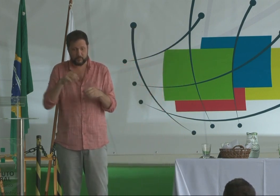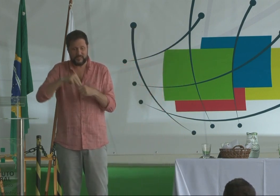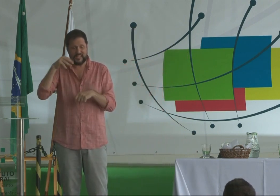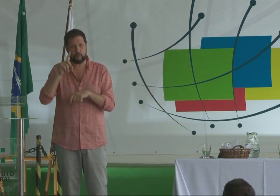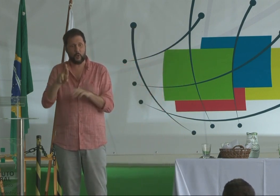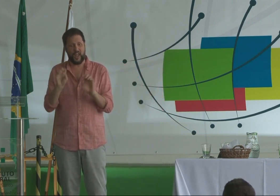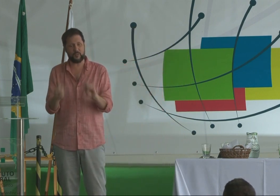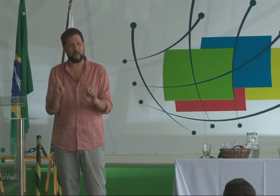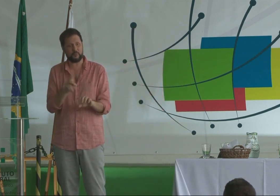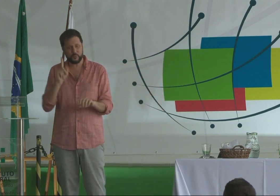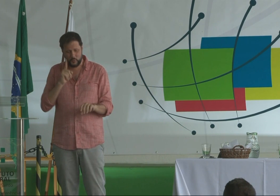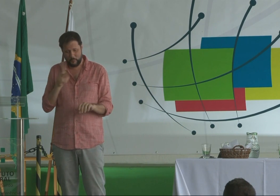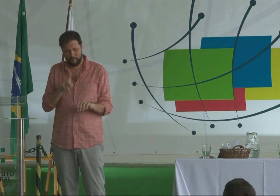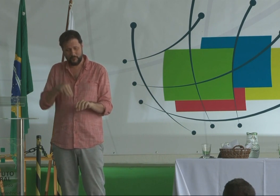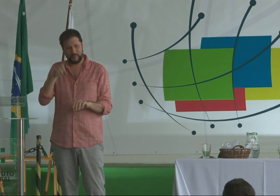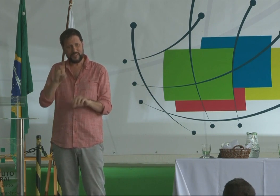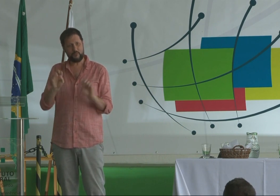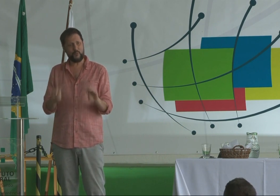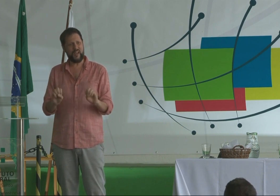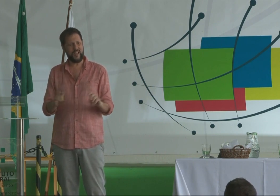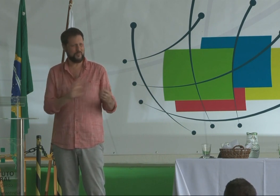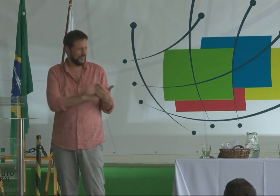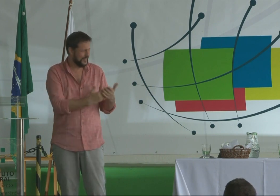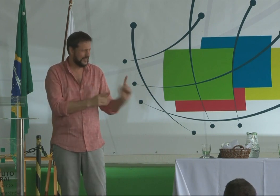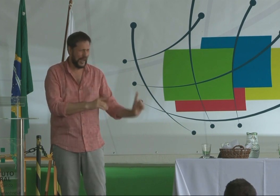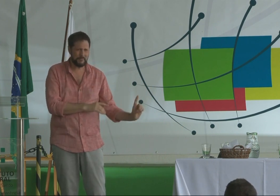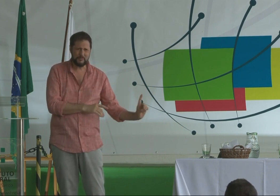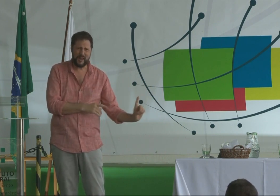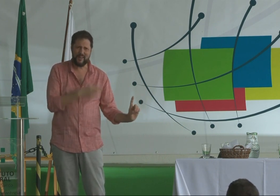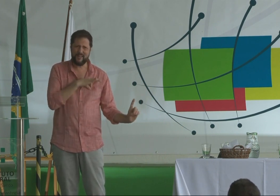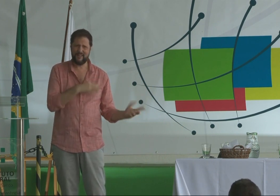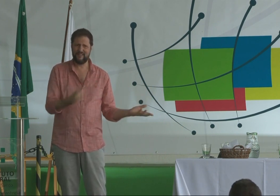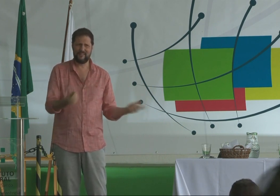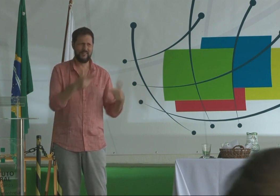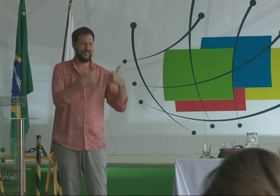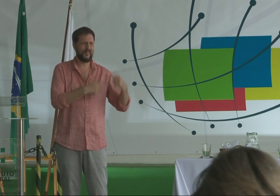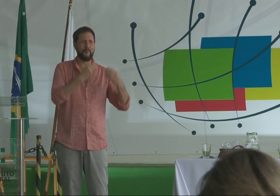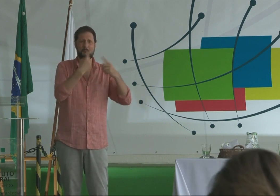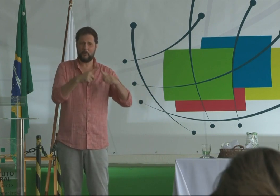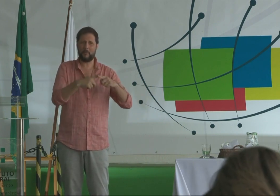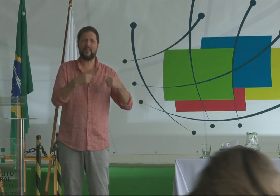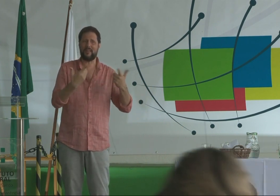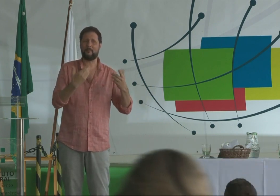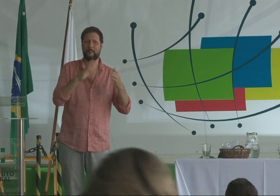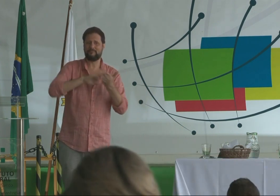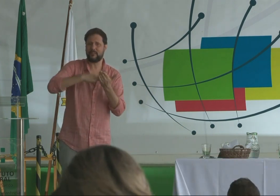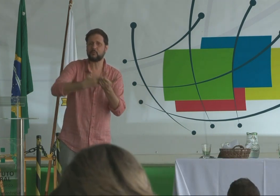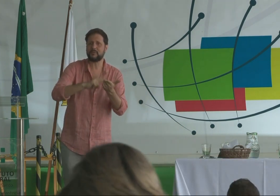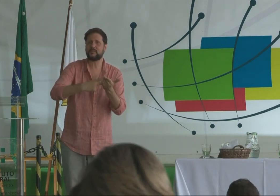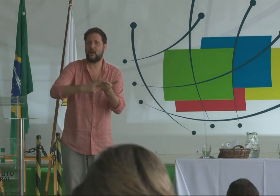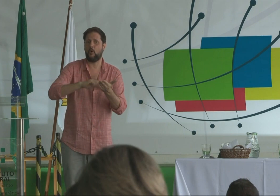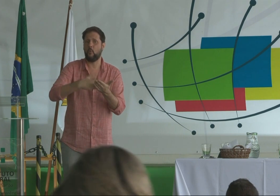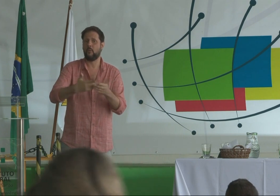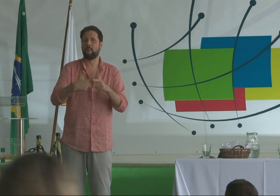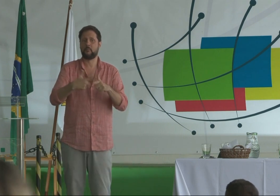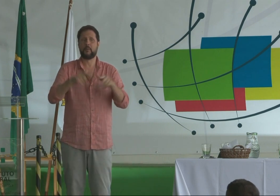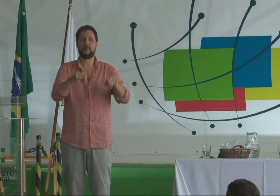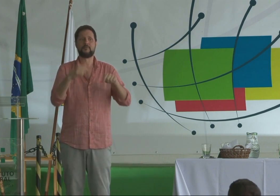graduados, com mestrado, doutorado, e colocar uma pessoa com outra titulação. Porque a gente fala de uma